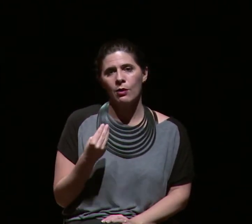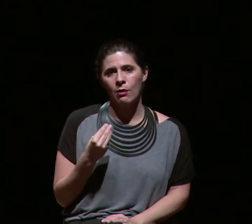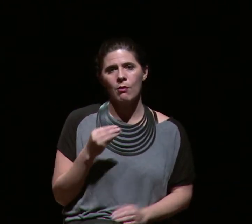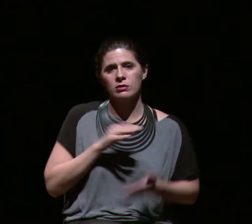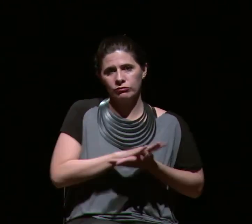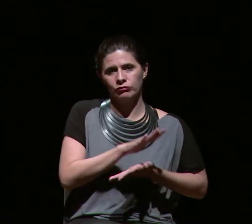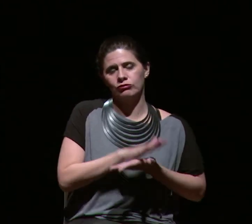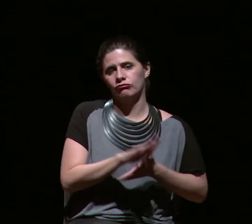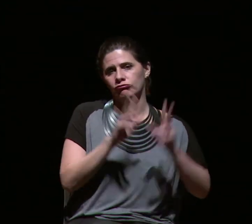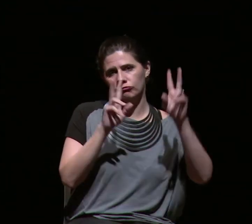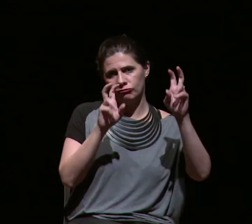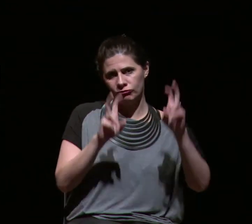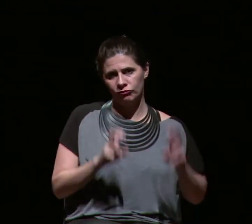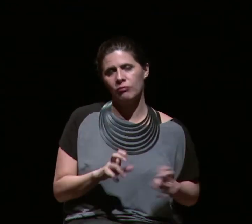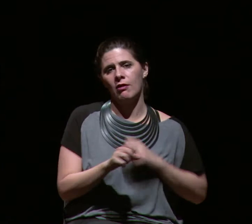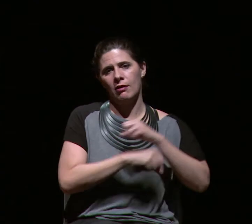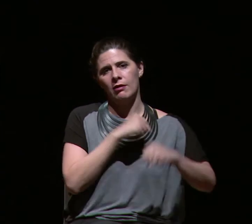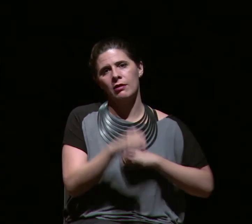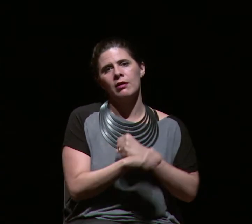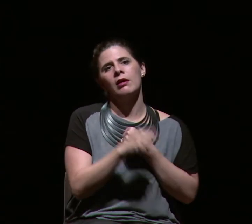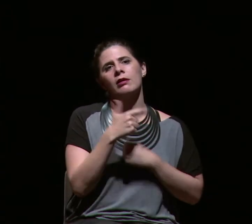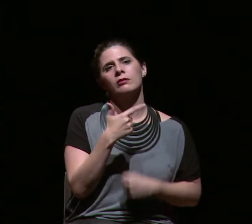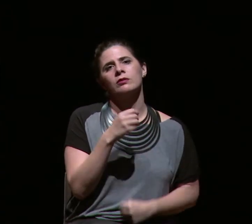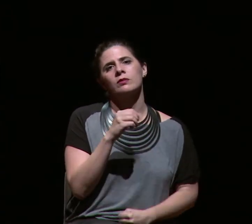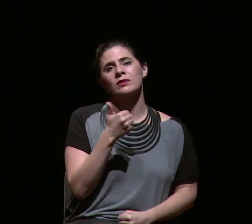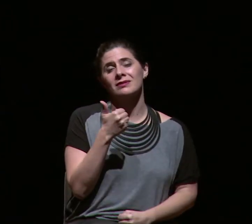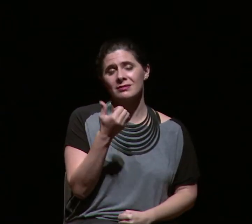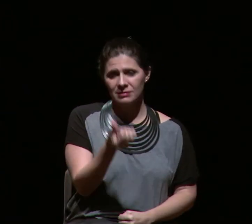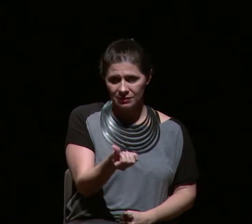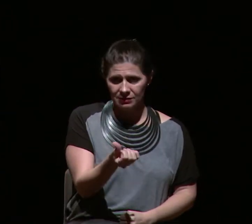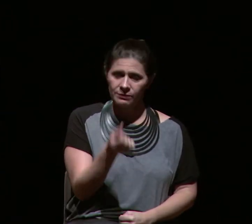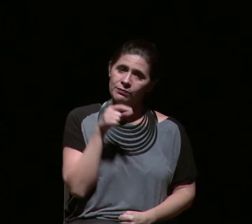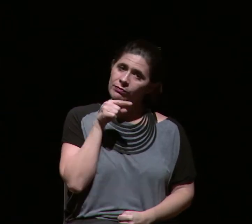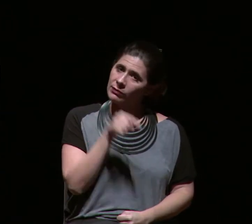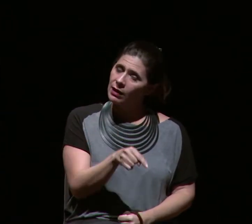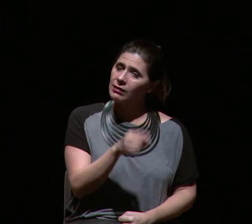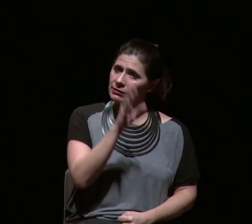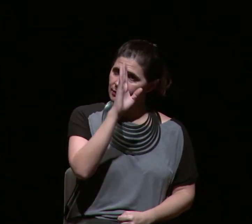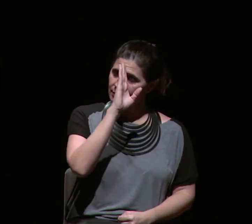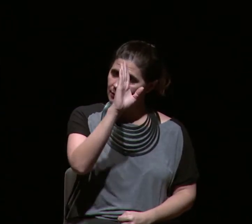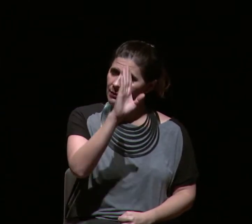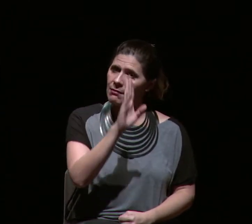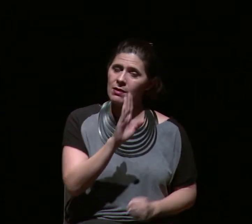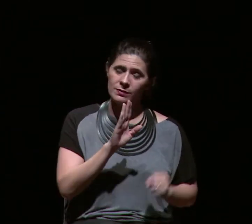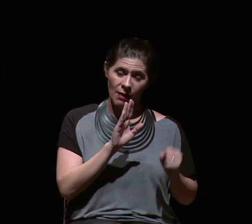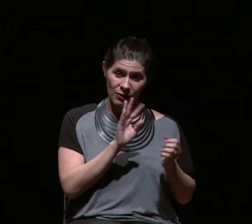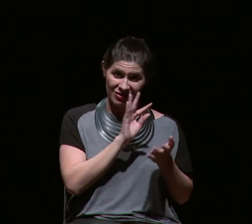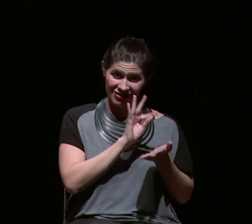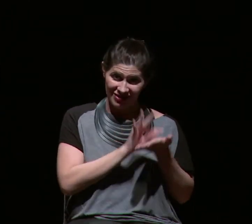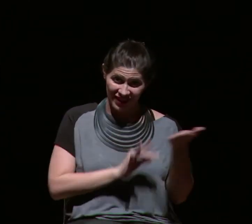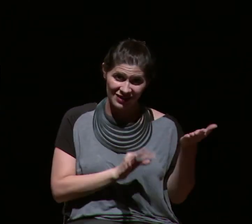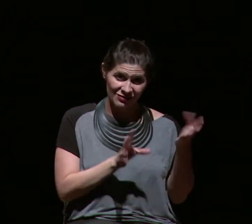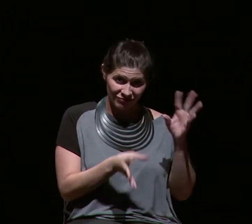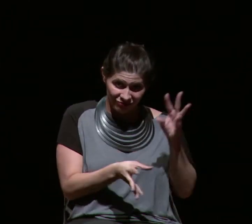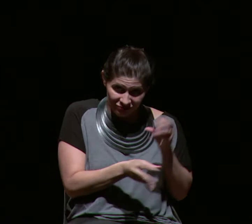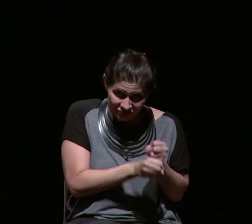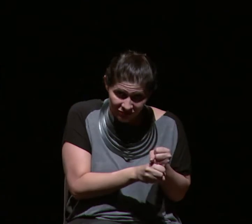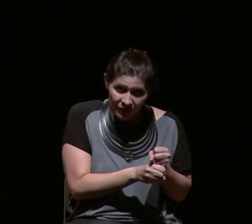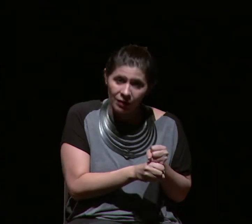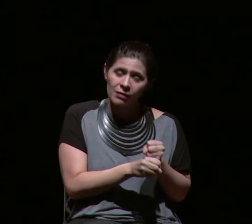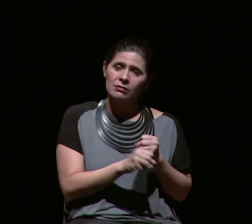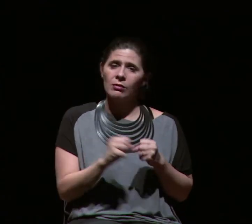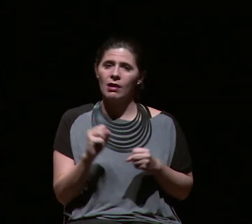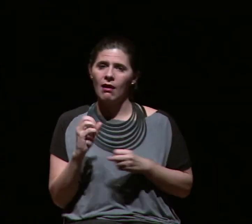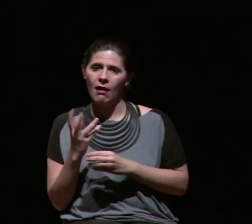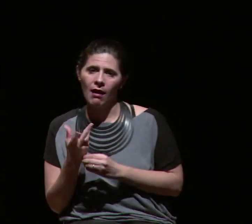2016. Este é o primeiro de 2 volumes de uma coletânea de textos sobre a África, arte africana, arte afro-brasileira,